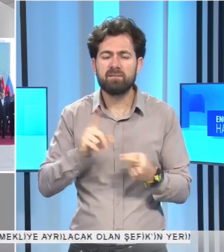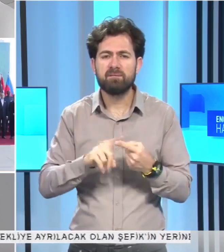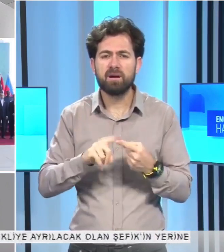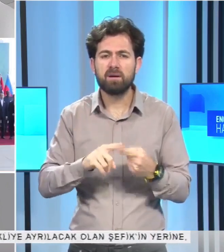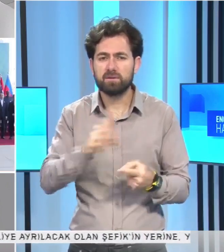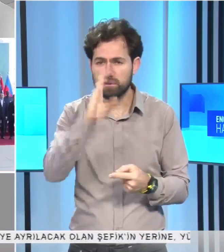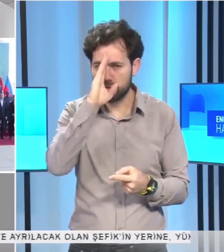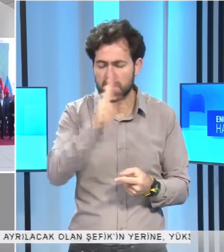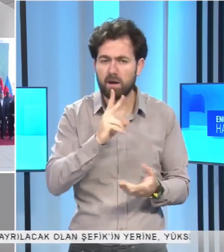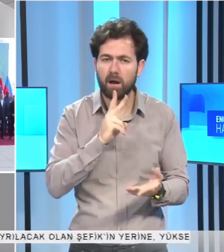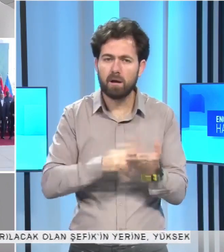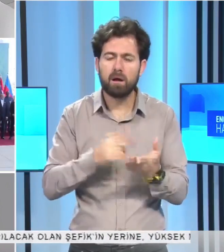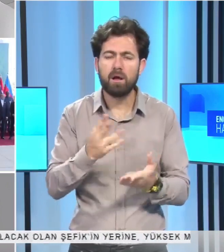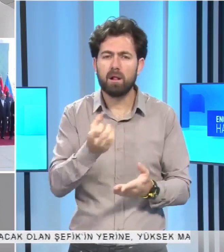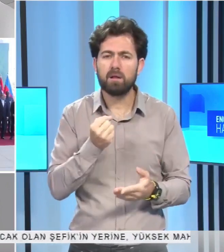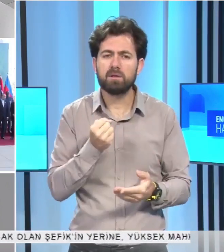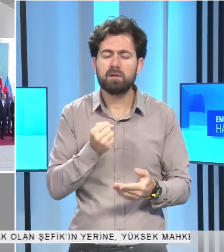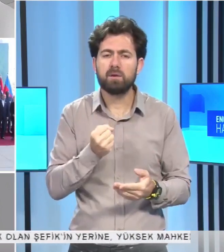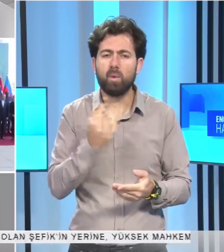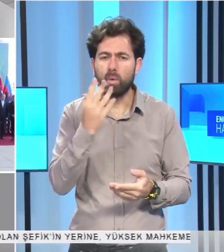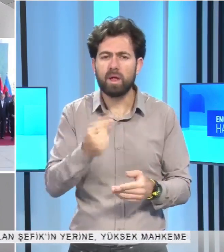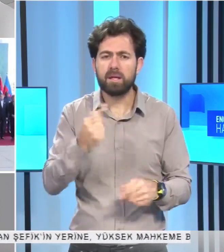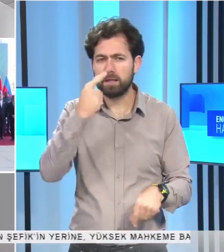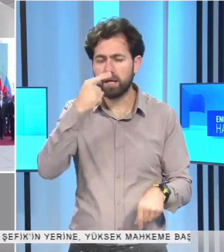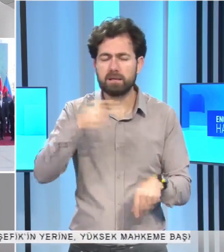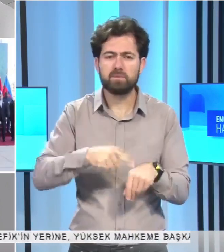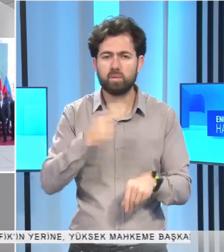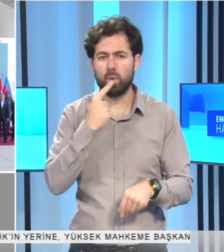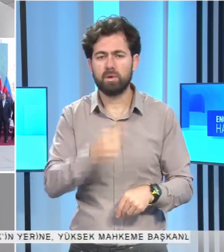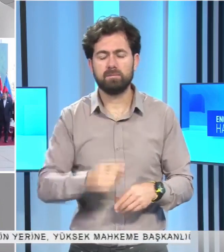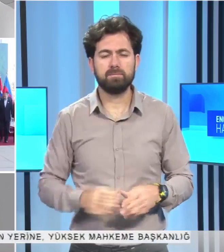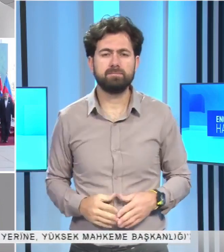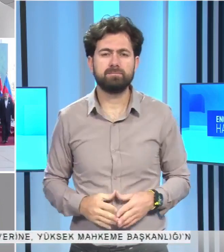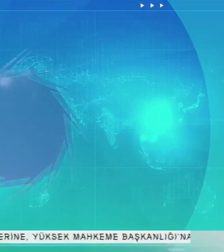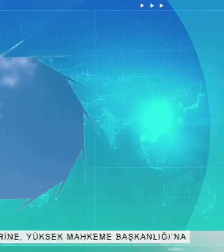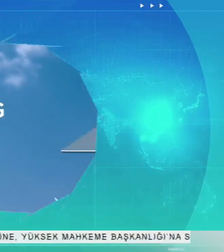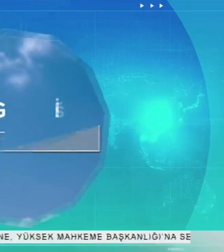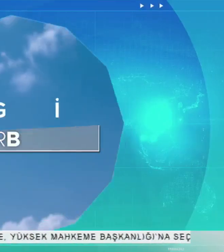ve somut adımlar atılacağına olan inancını da belirtti.